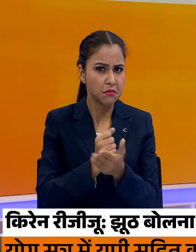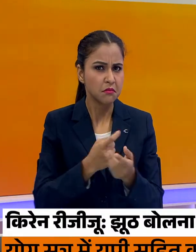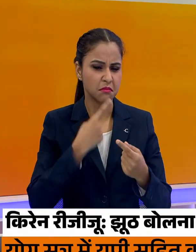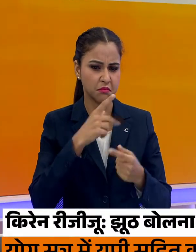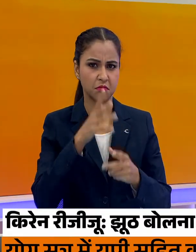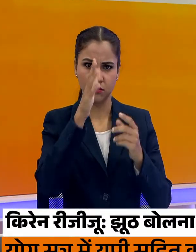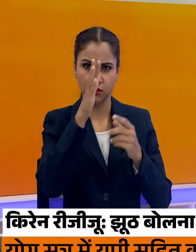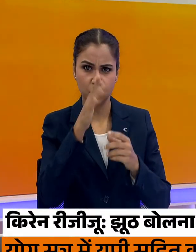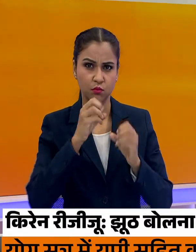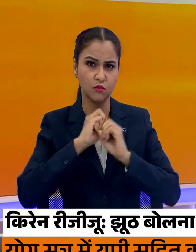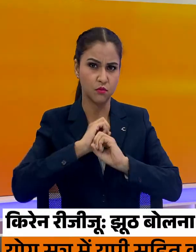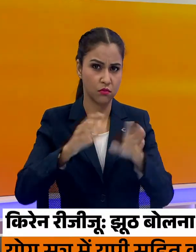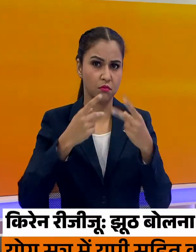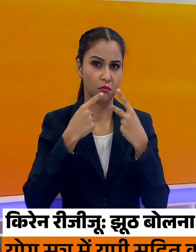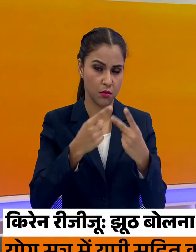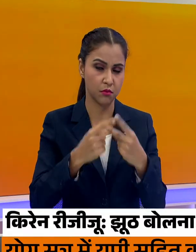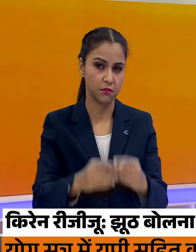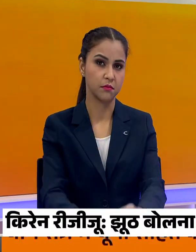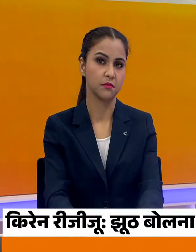झूठ।